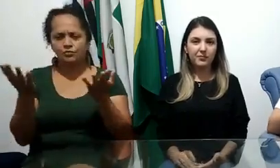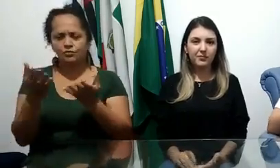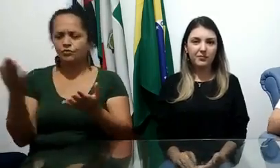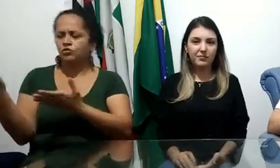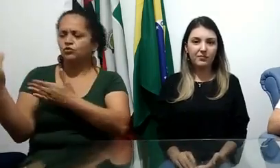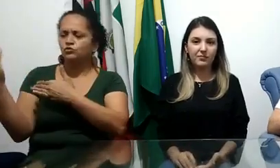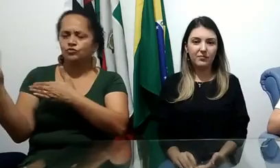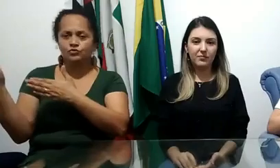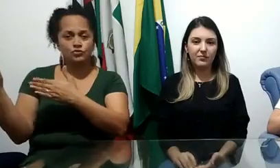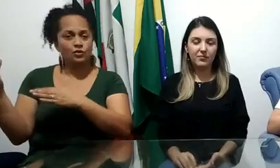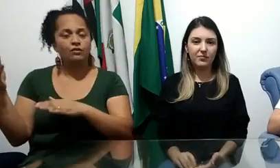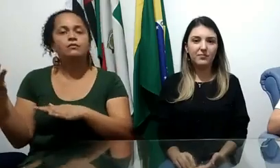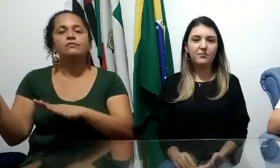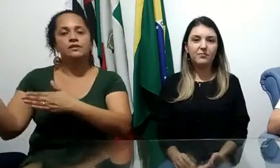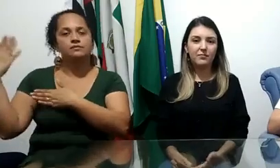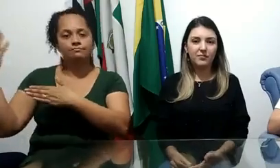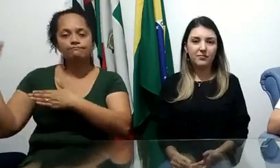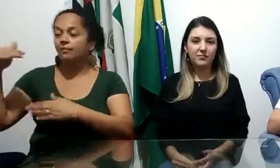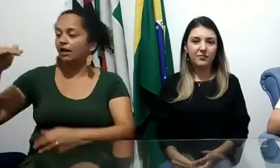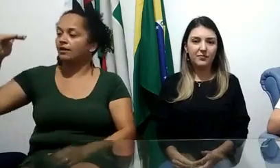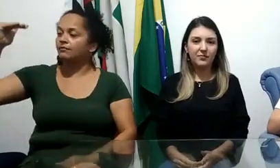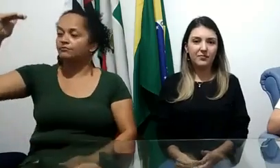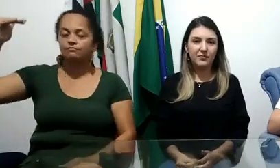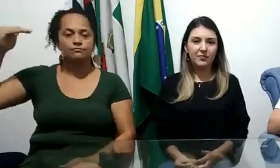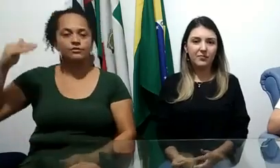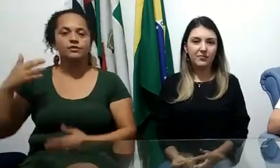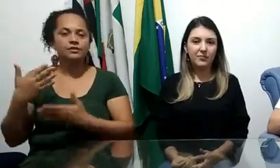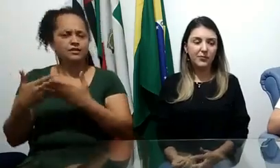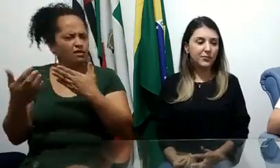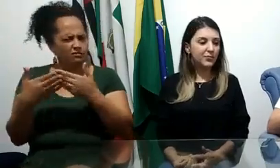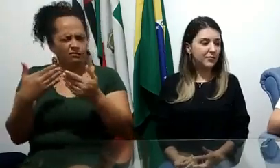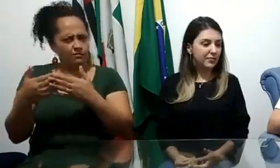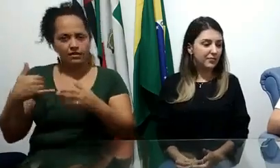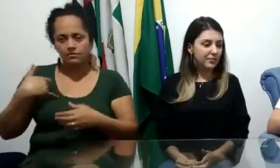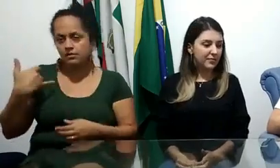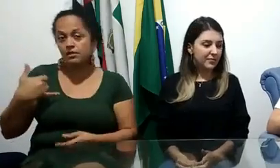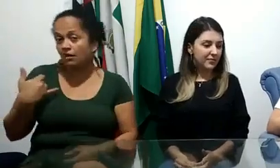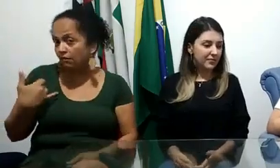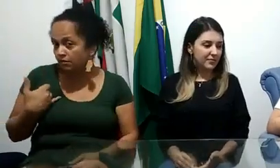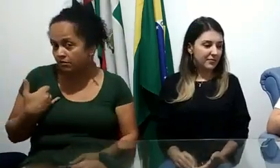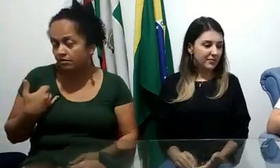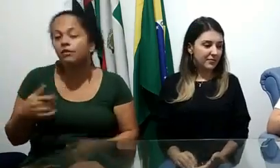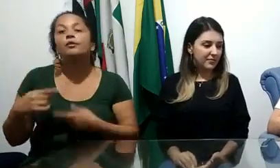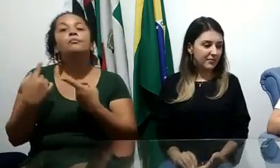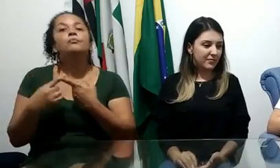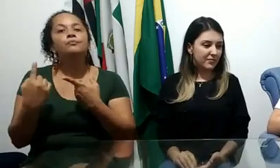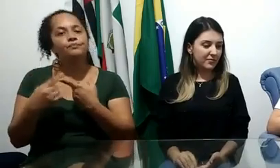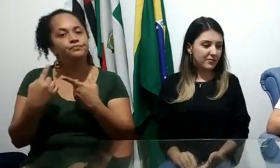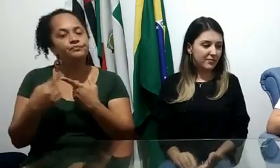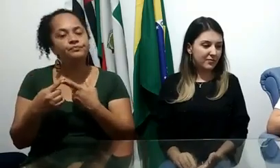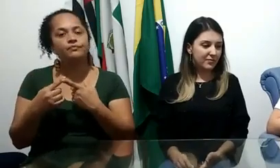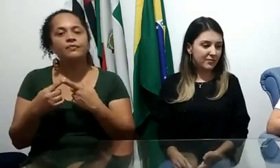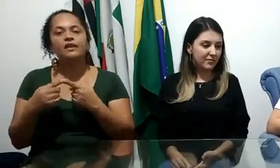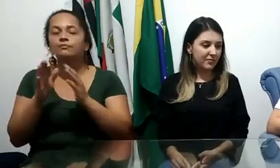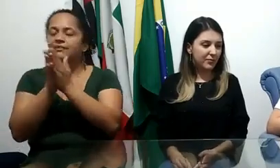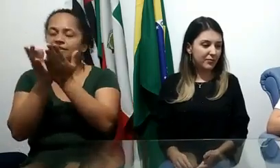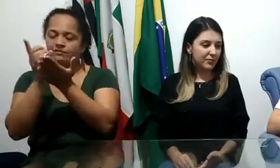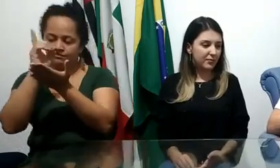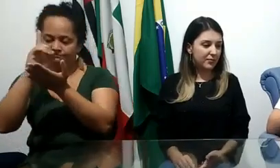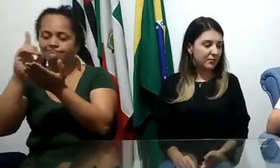adulto, independente da sua idade. Porque, embora a palavra de Deus sirva para todos, a gente